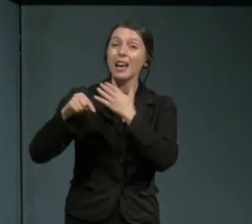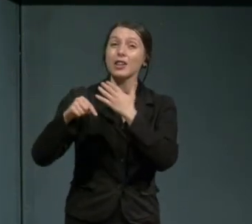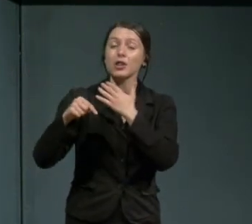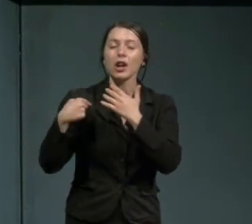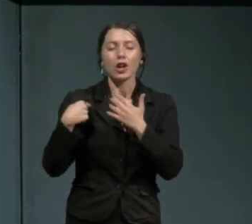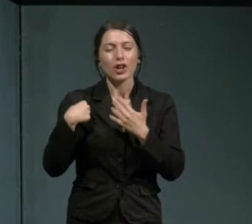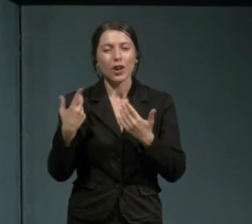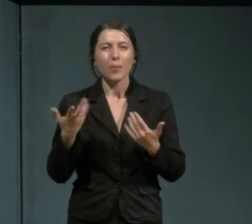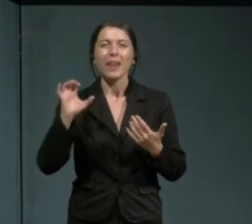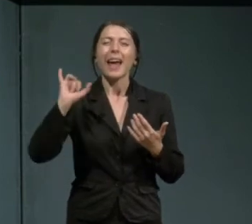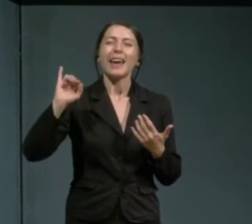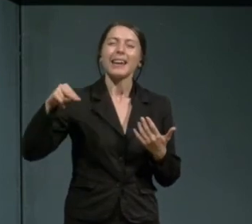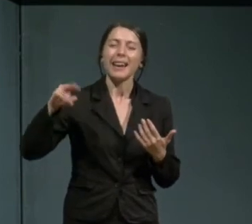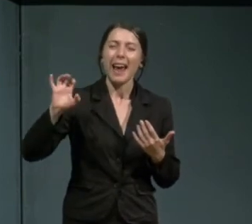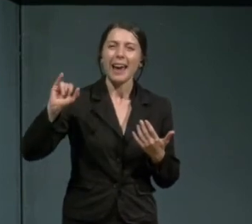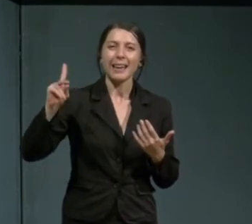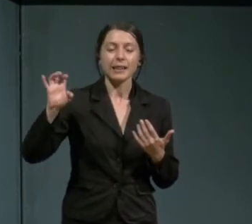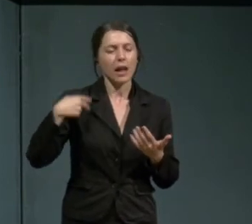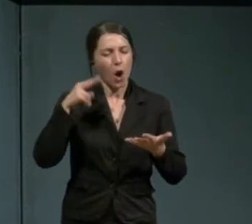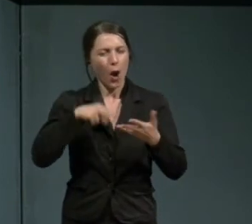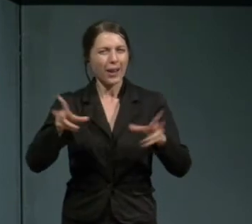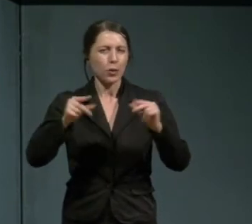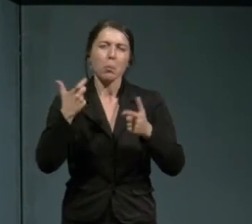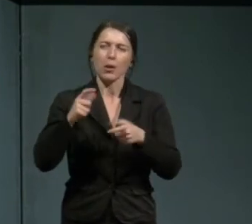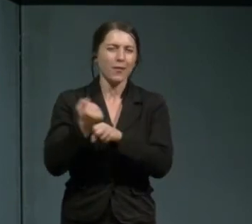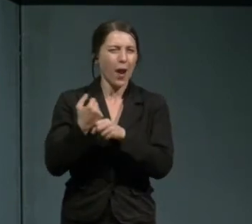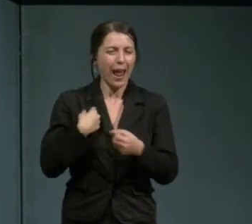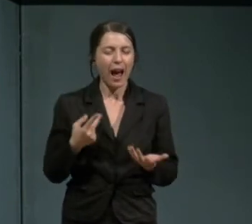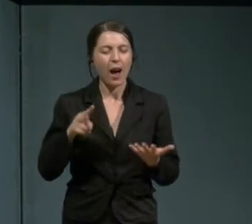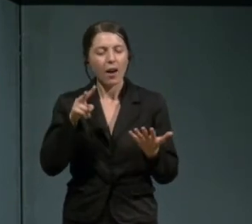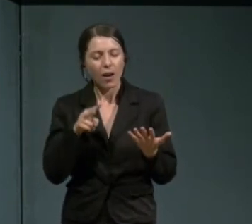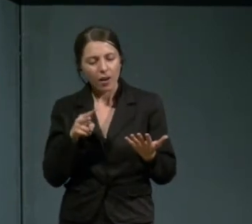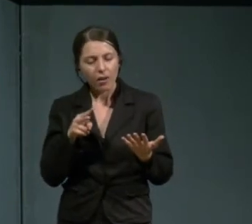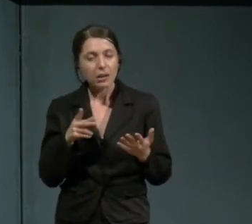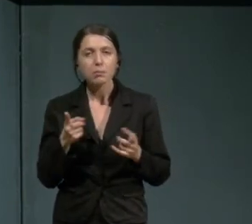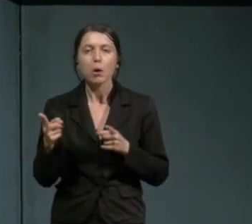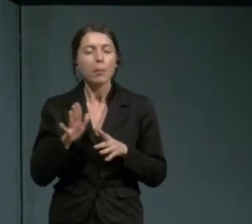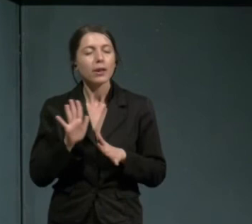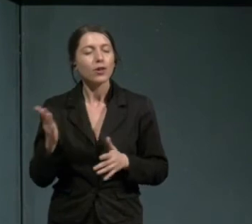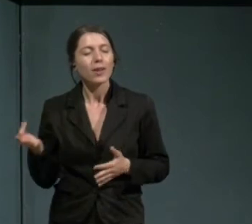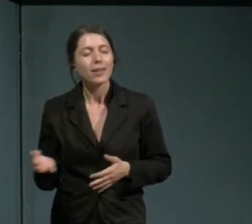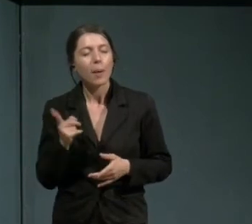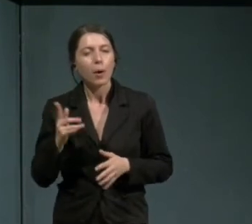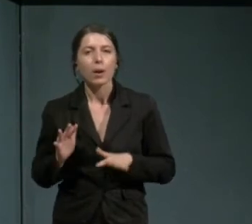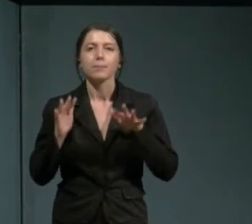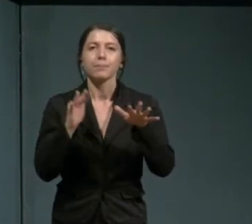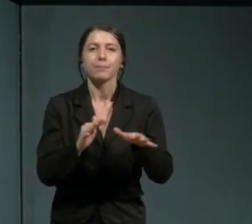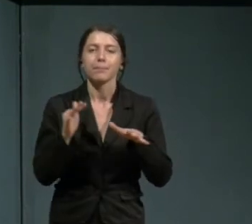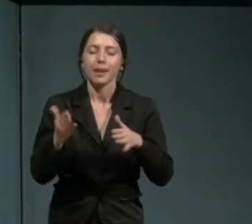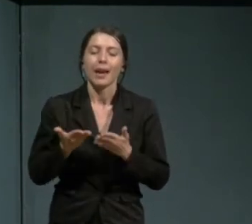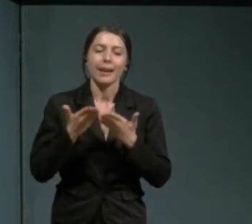riletto l'eneide quest'anno per un lavoro si tratta solo di scene di immigrazione in nave di accoglienza